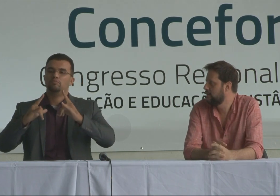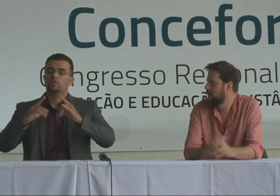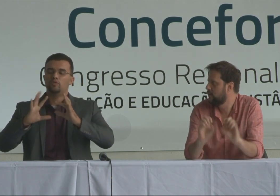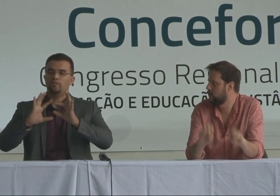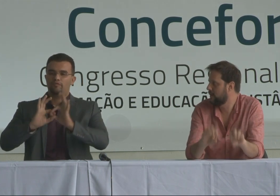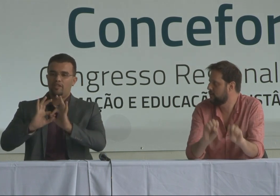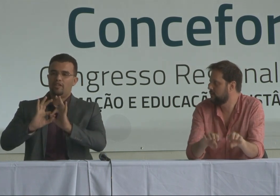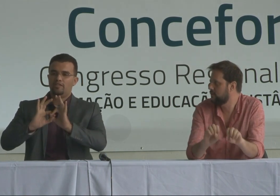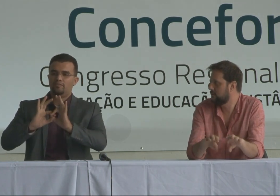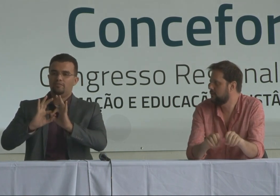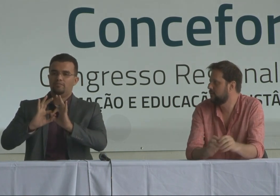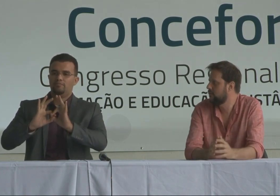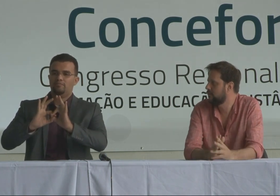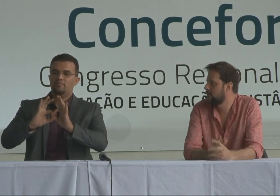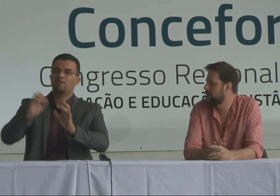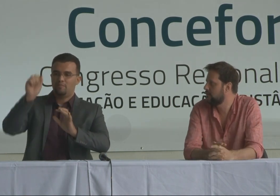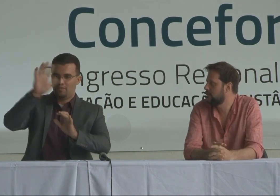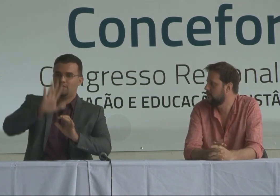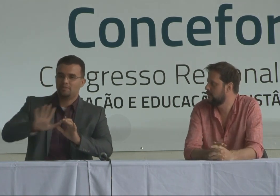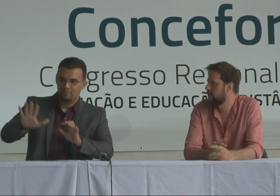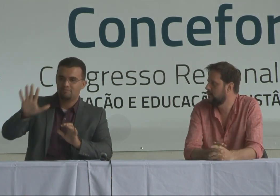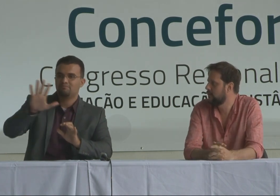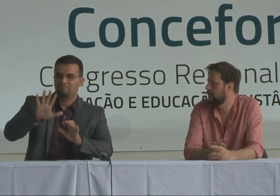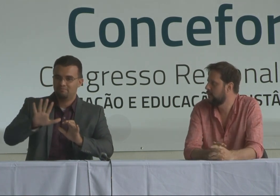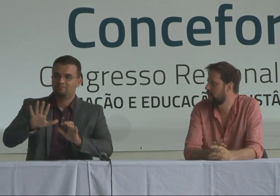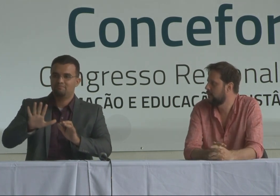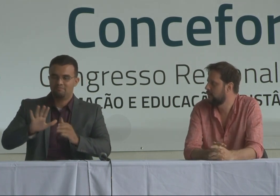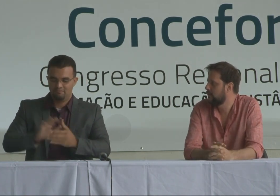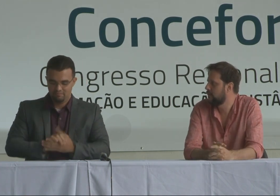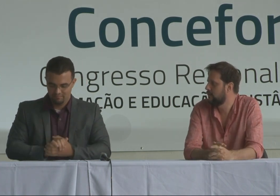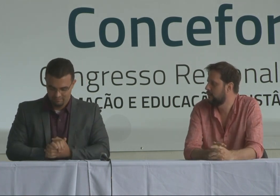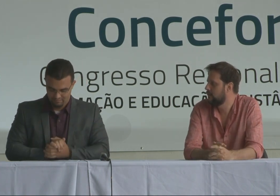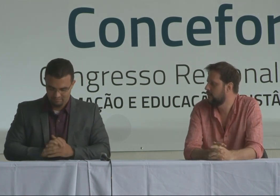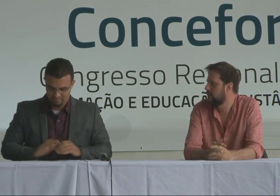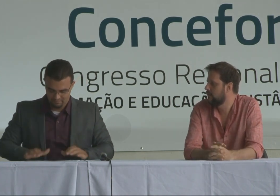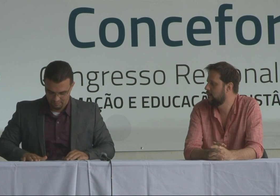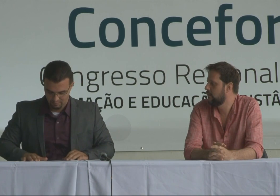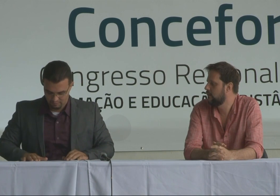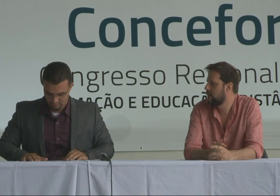específicas da FENES e o Departamento Nacional da FENES e do Mãe de Sítio.